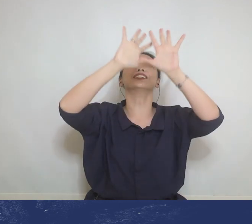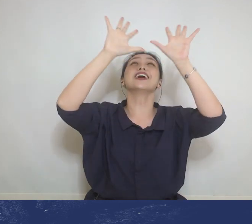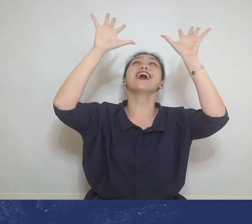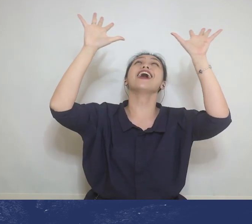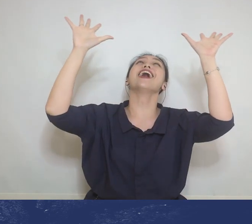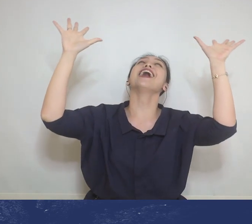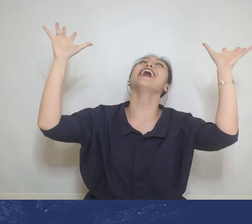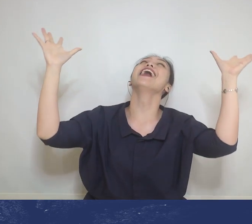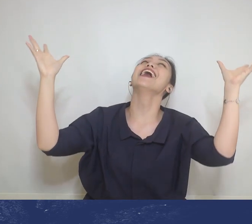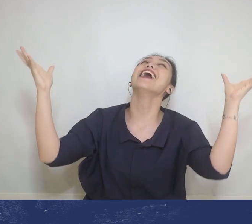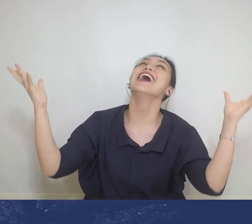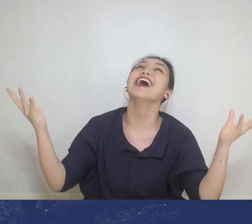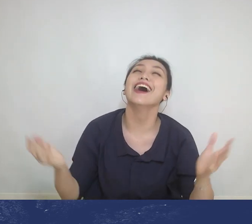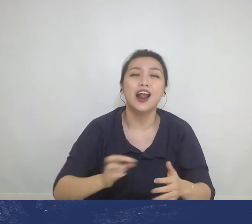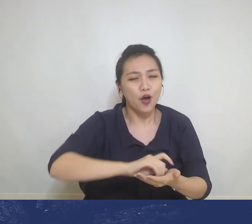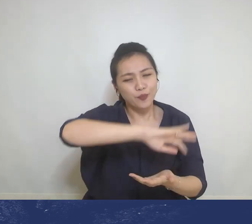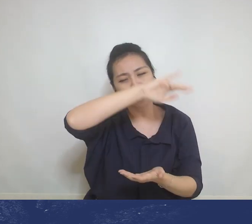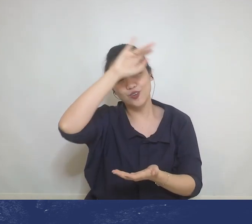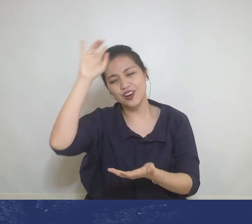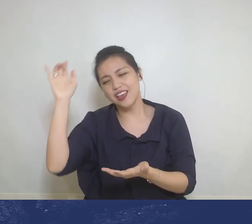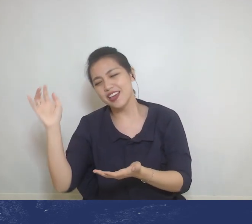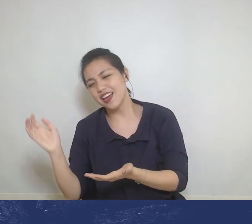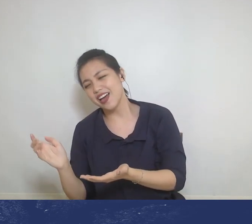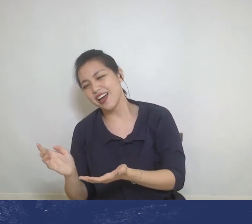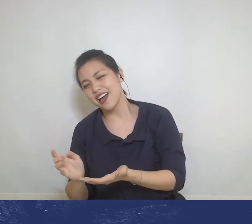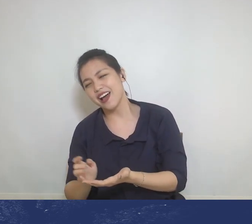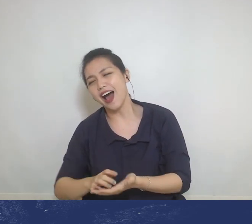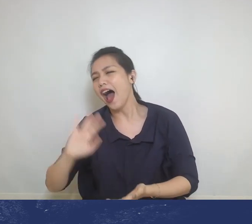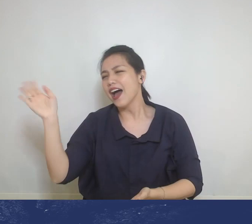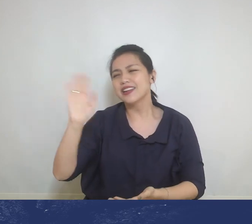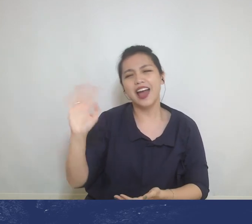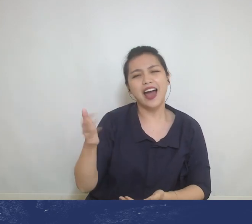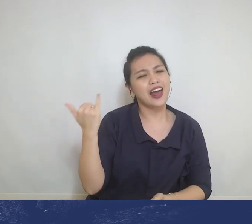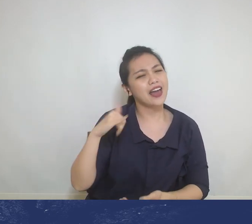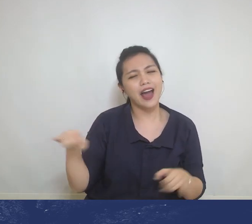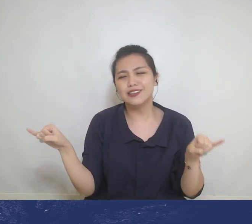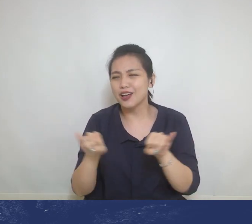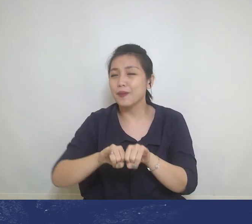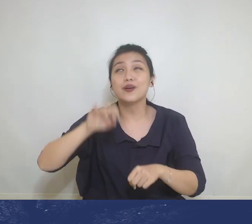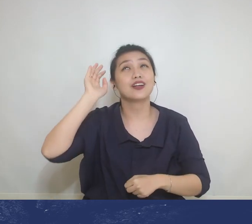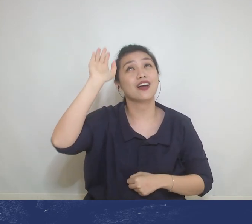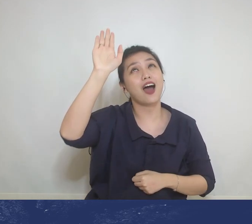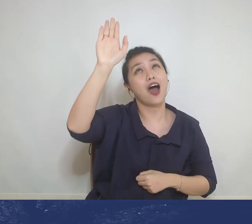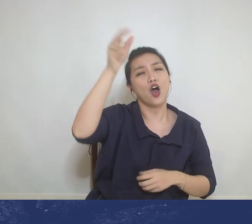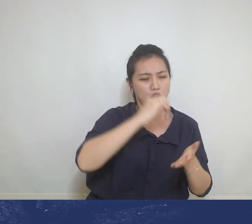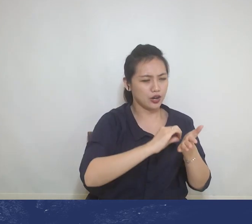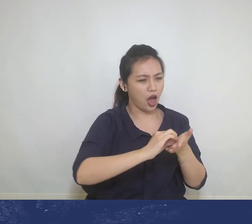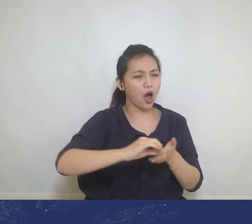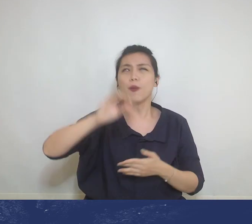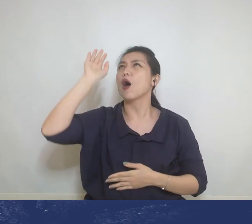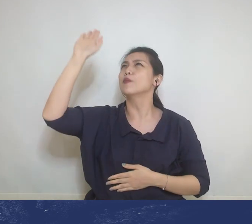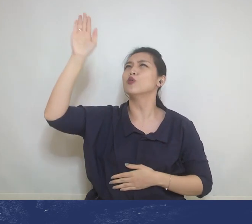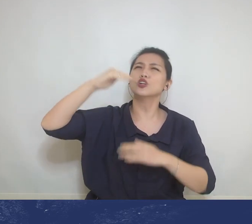termulia, tiada seperti Engkau Tuhan. Yesus nama di